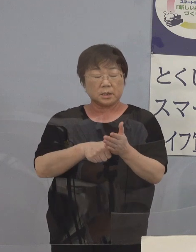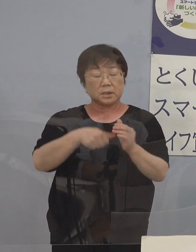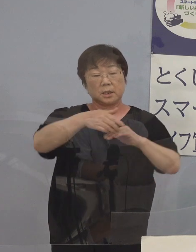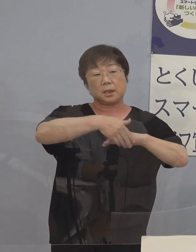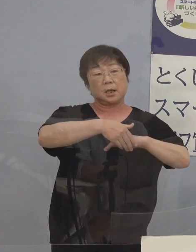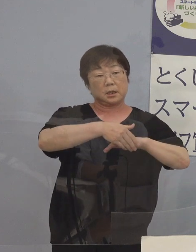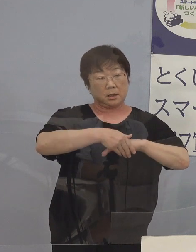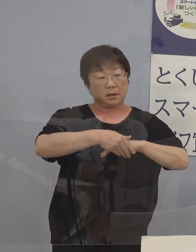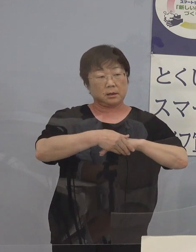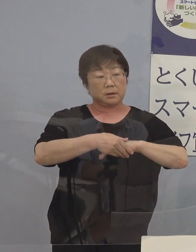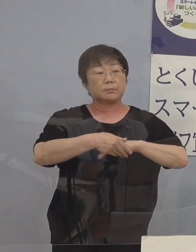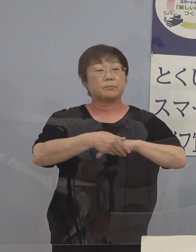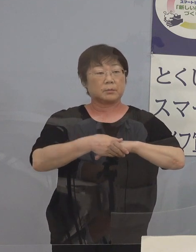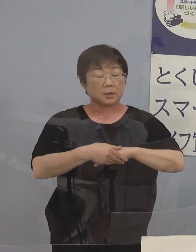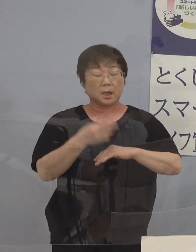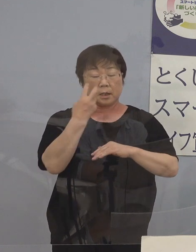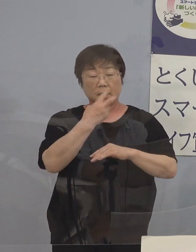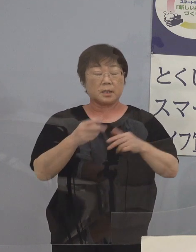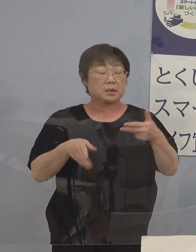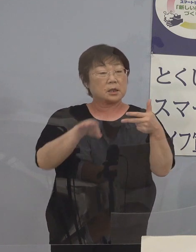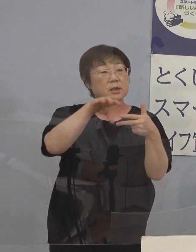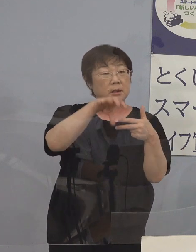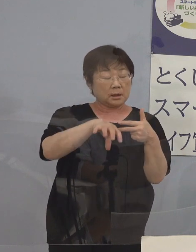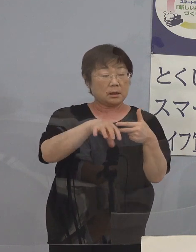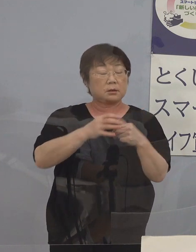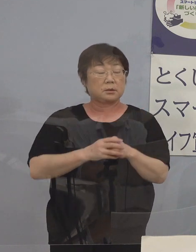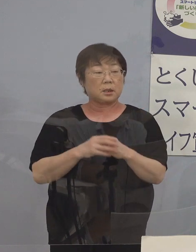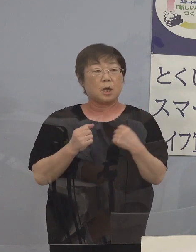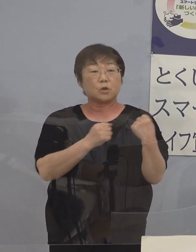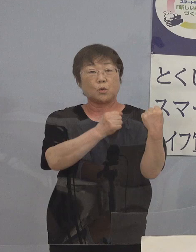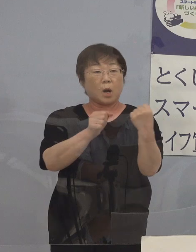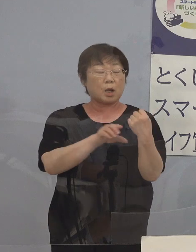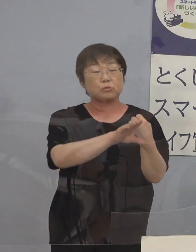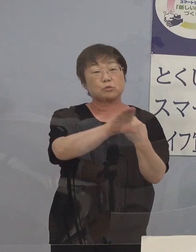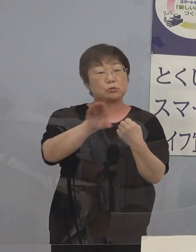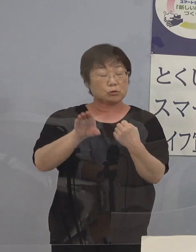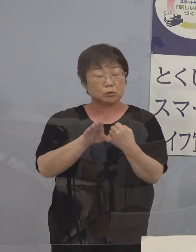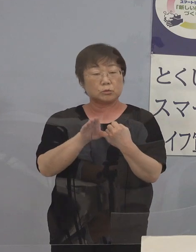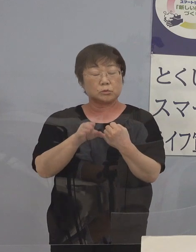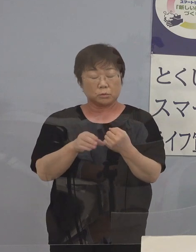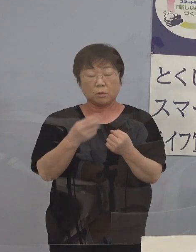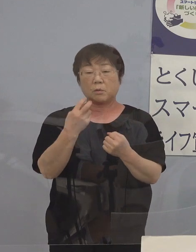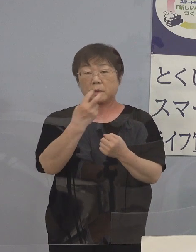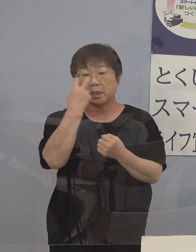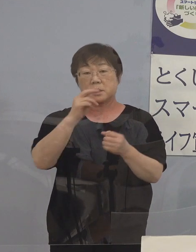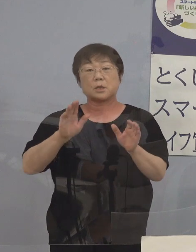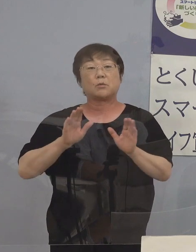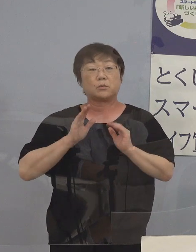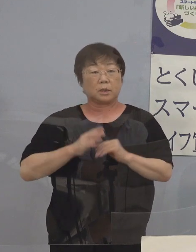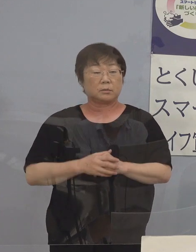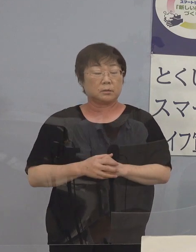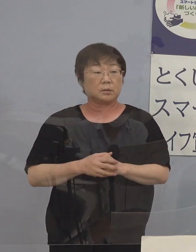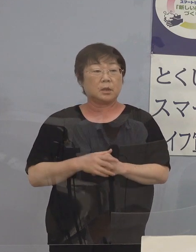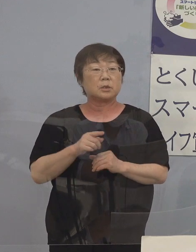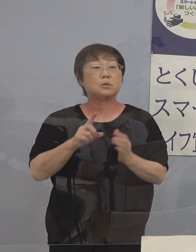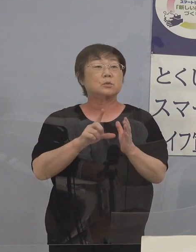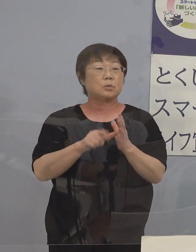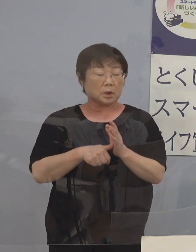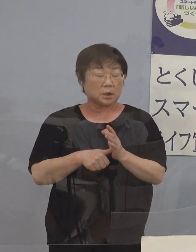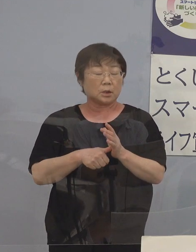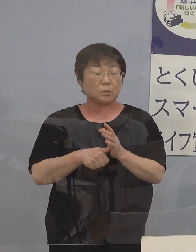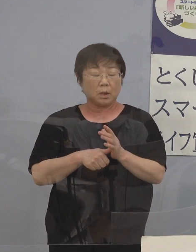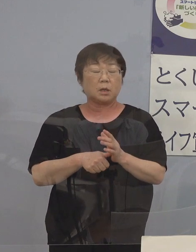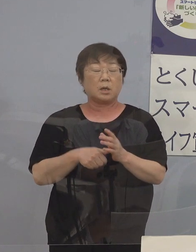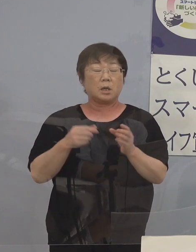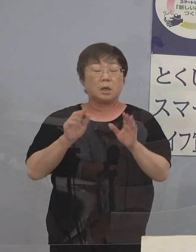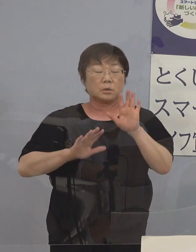来検査センター、いわゆるドライブスルーですね、これを受けられました。ただこの時には陰